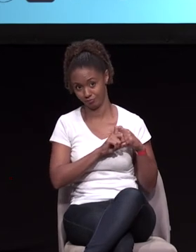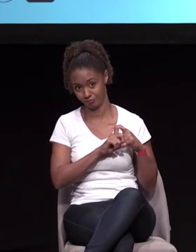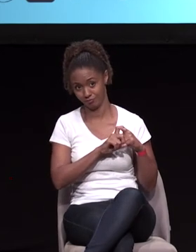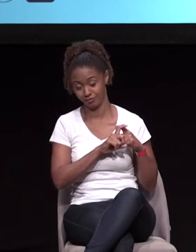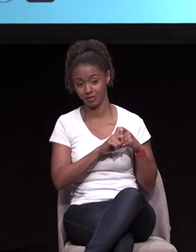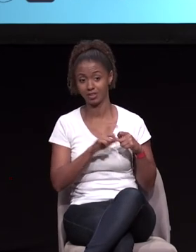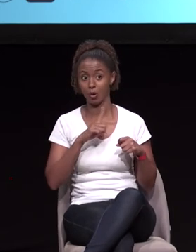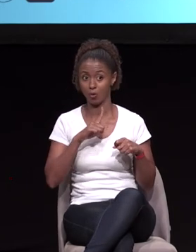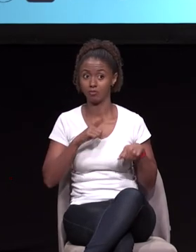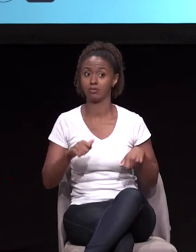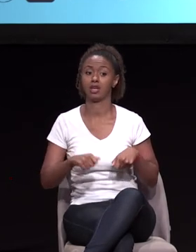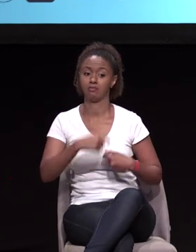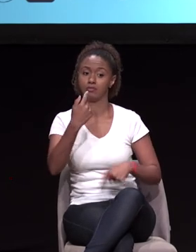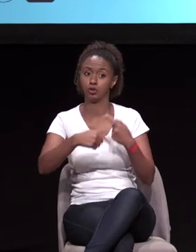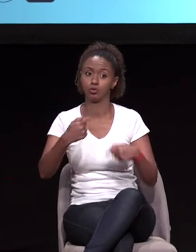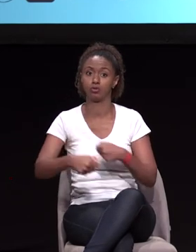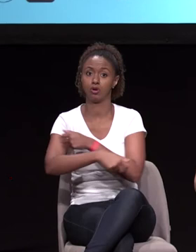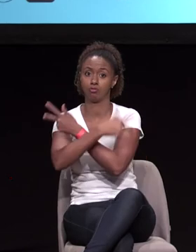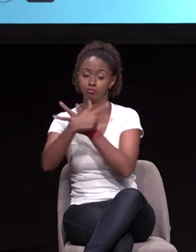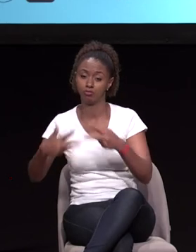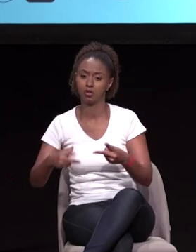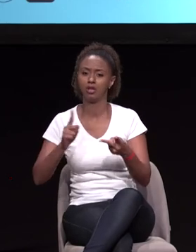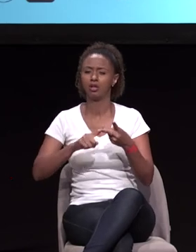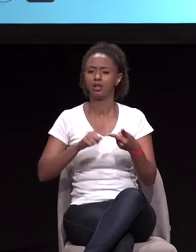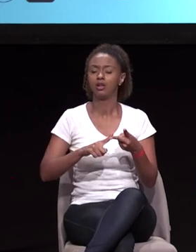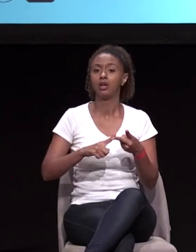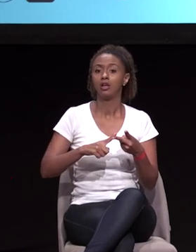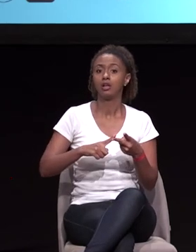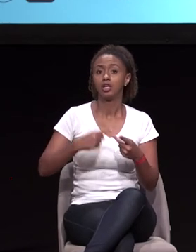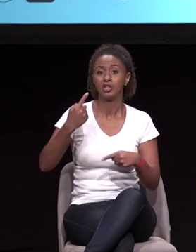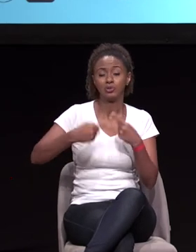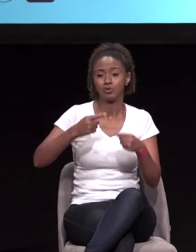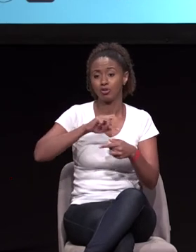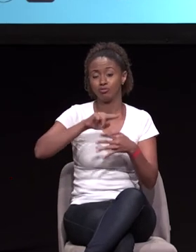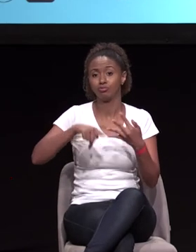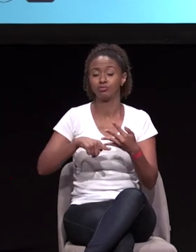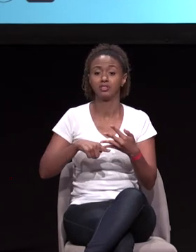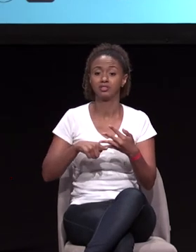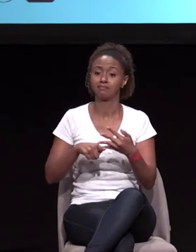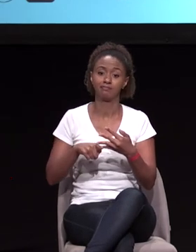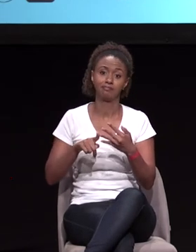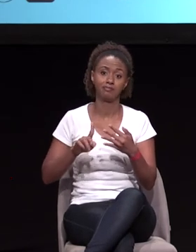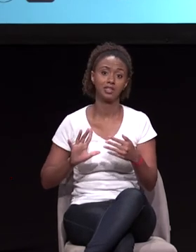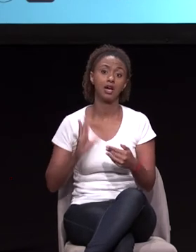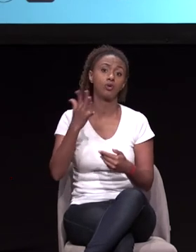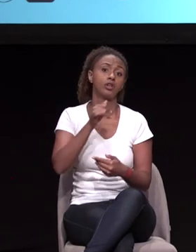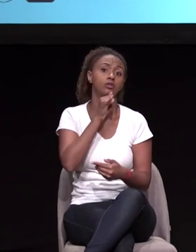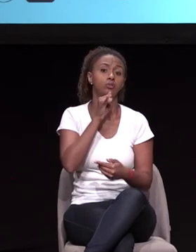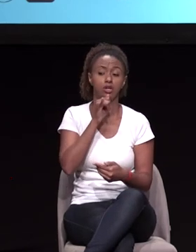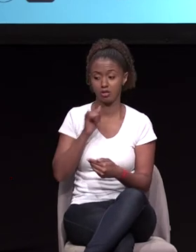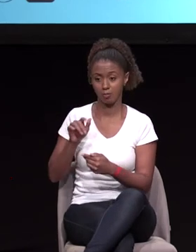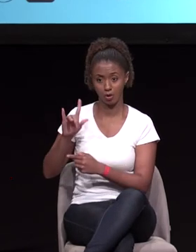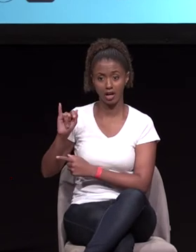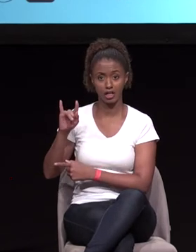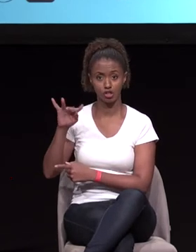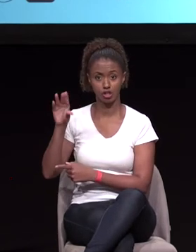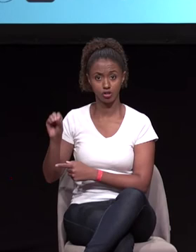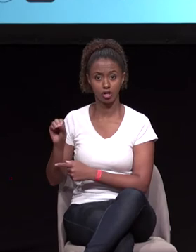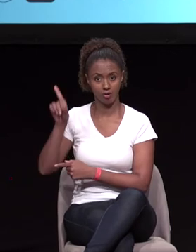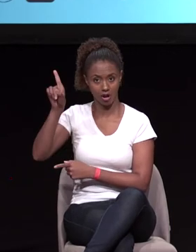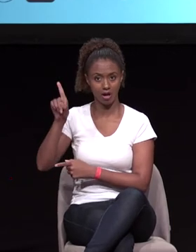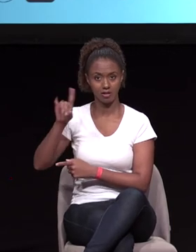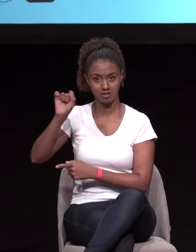uma decisão baseada na origem étnica e que congrega eventualmente no caso de jardim por exemplo na irmandade de são